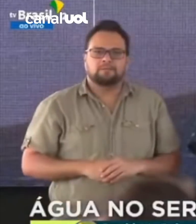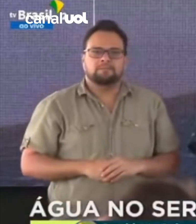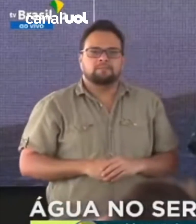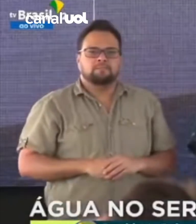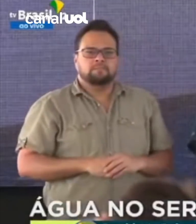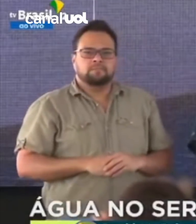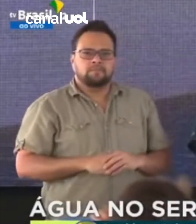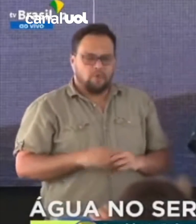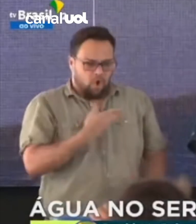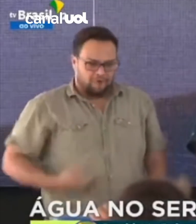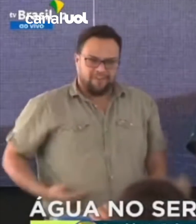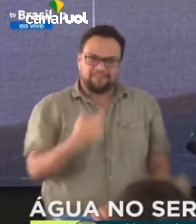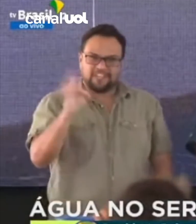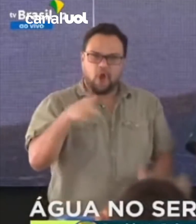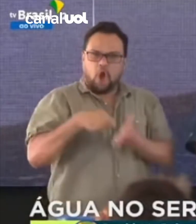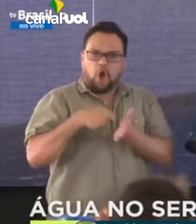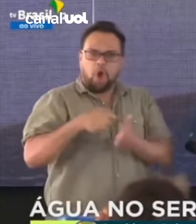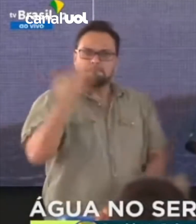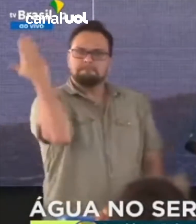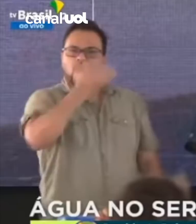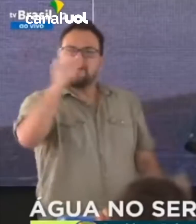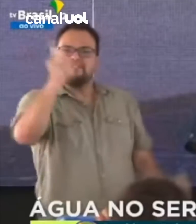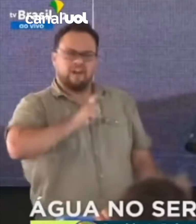cartão vacinal, passaporte vacinal de ninguém.